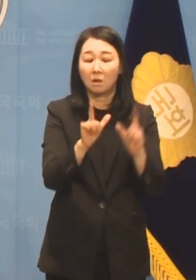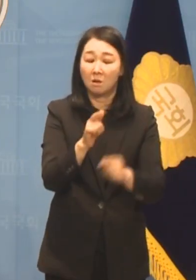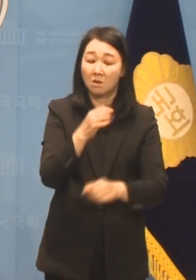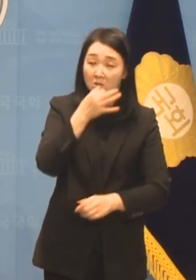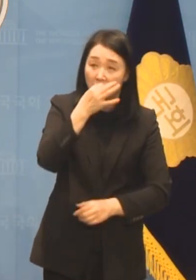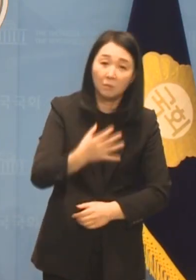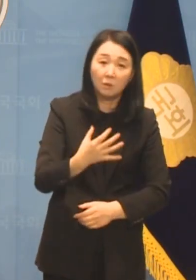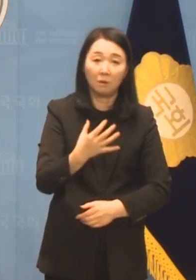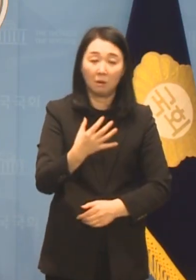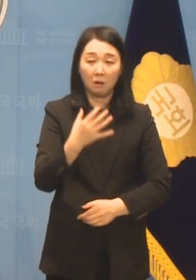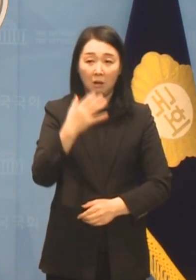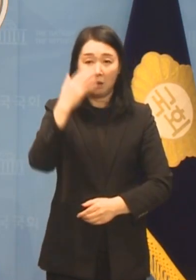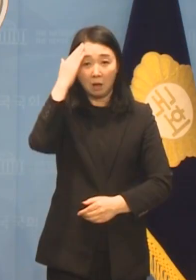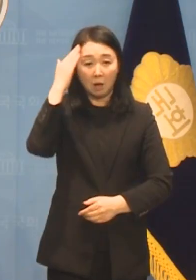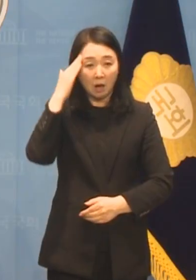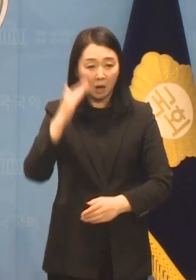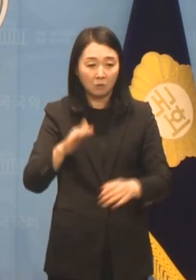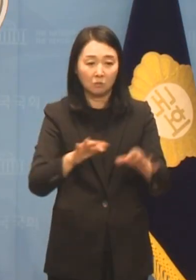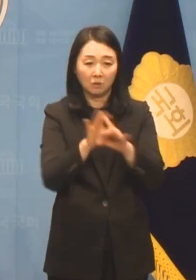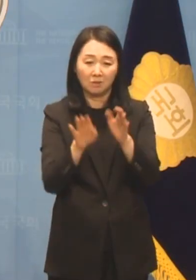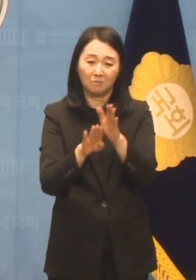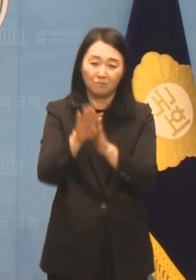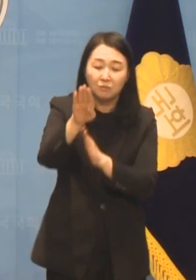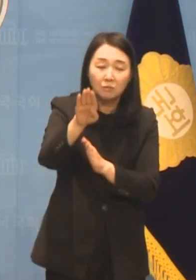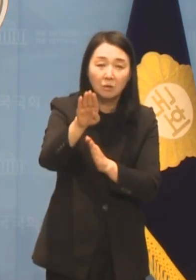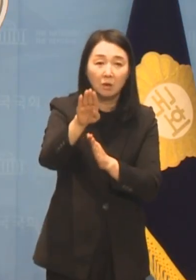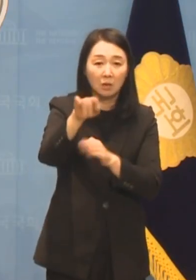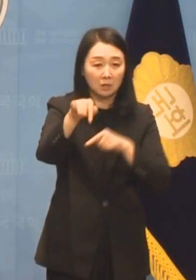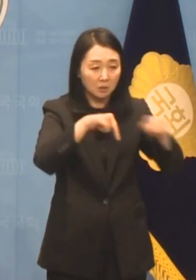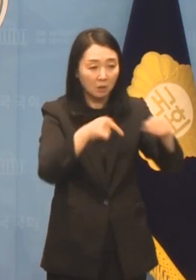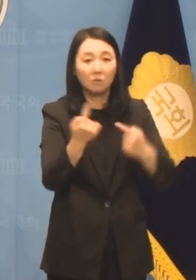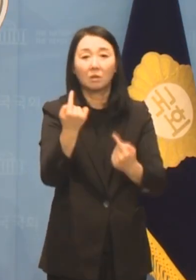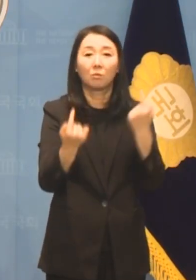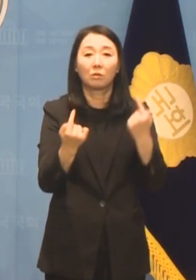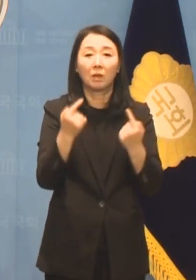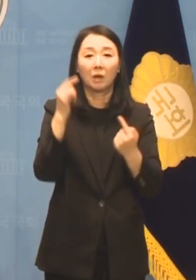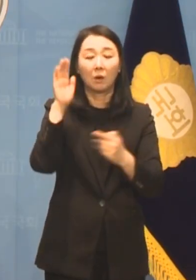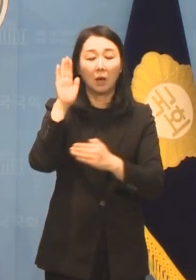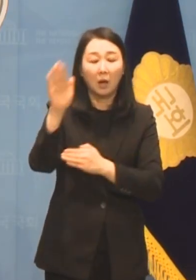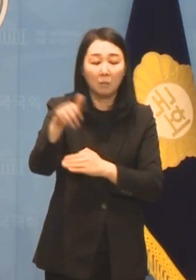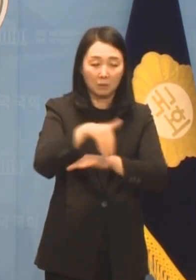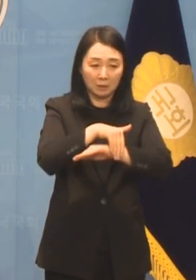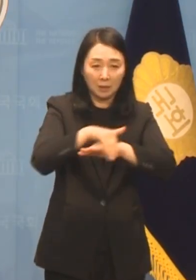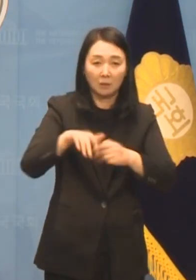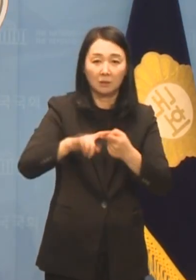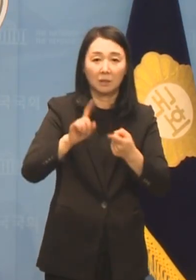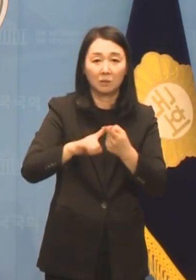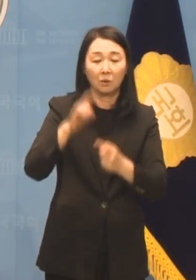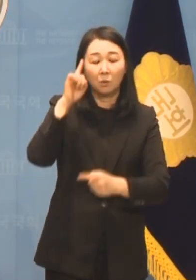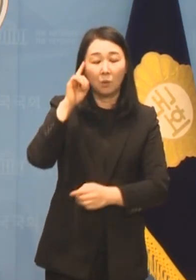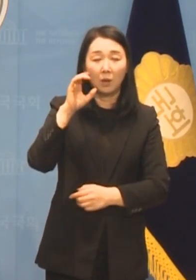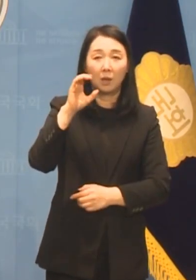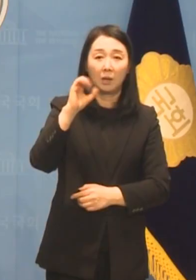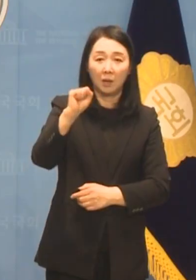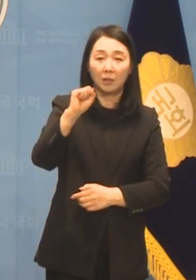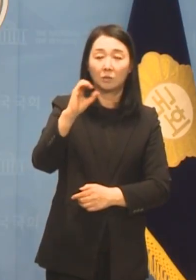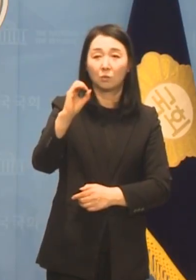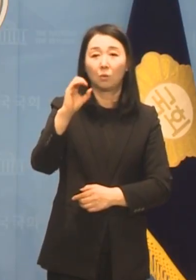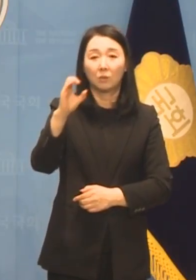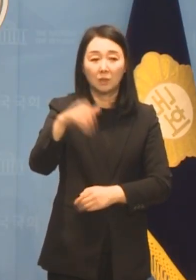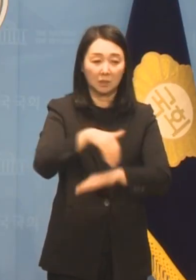진작과 국내 재투자를 위한 경제 활성화 정책보다 중장기적인 대규모 SOC 정책을 내놓는